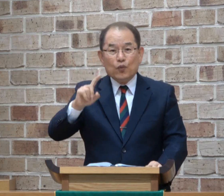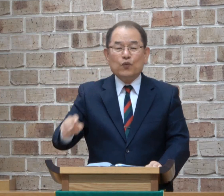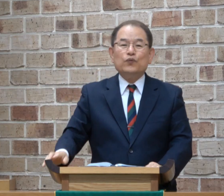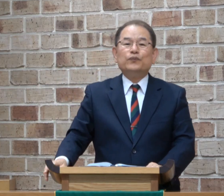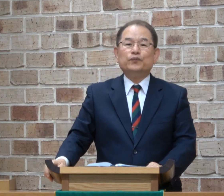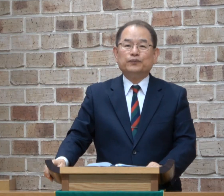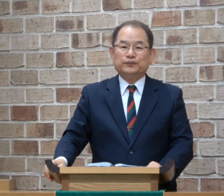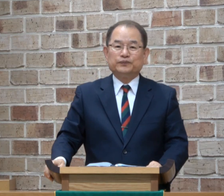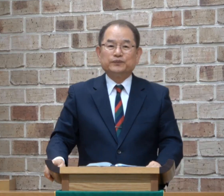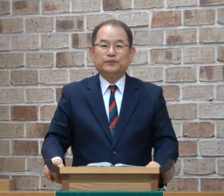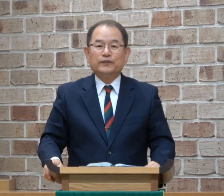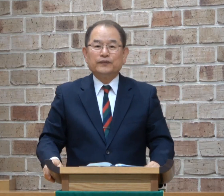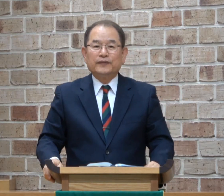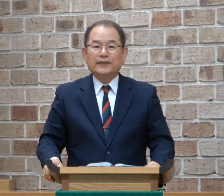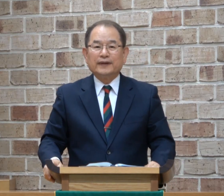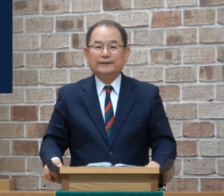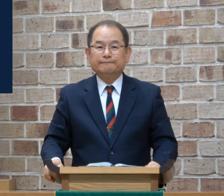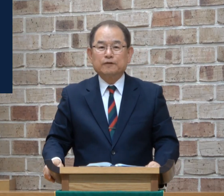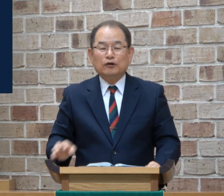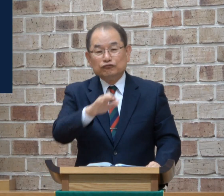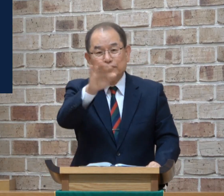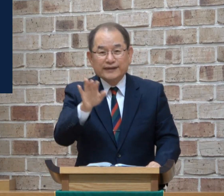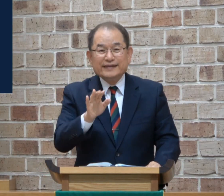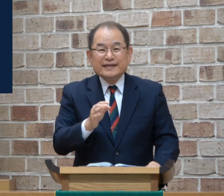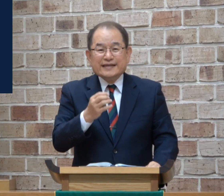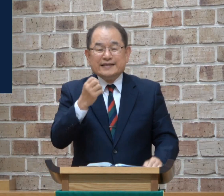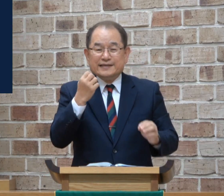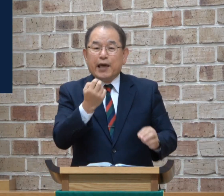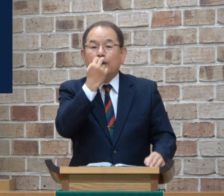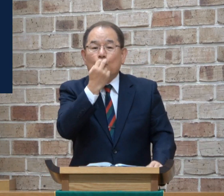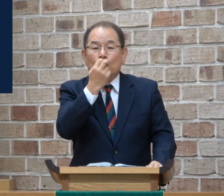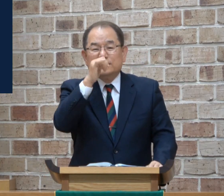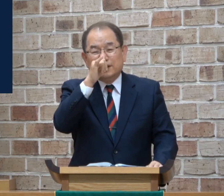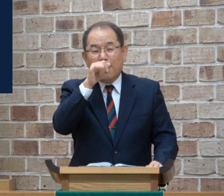깊어지게 됩니다. 생명이 있다는 것은